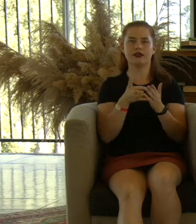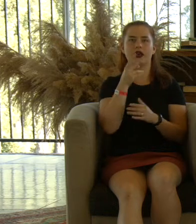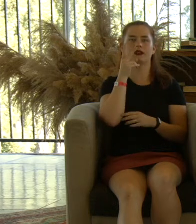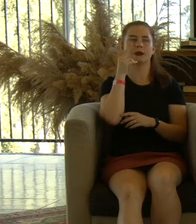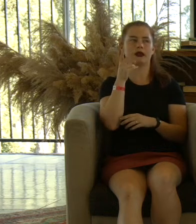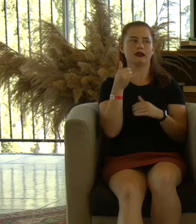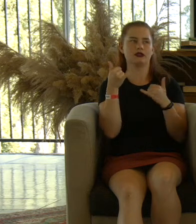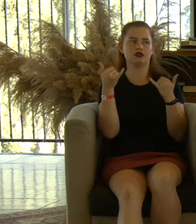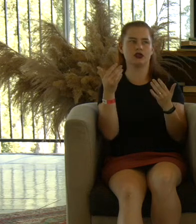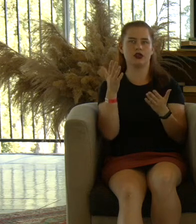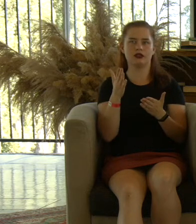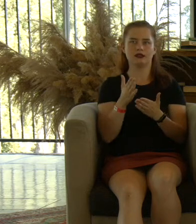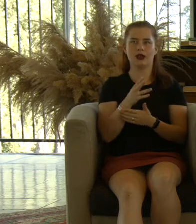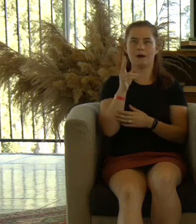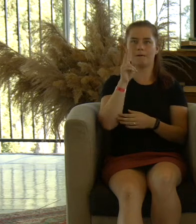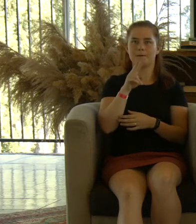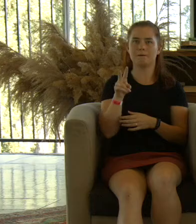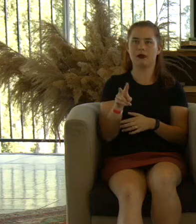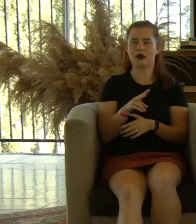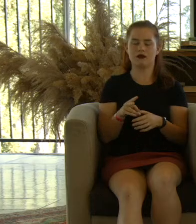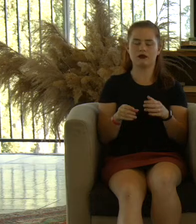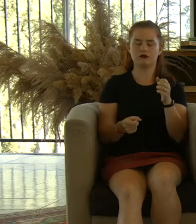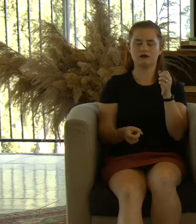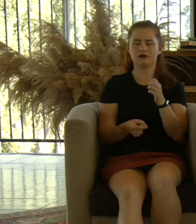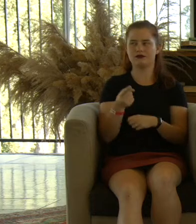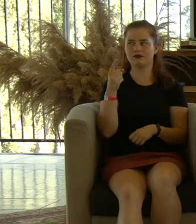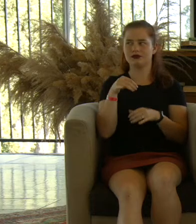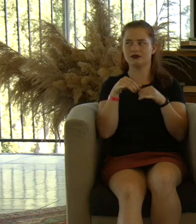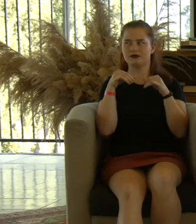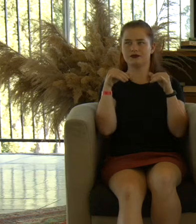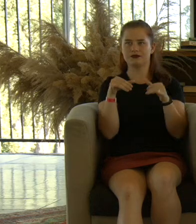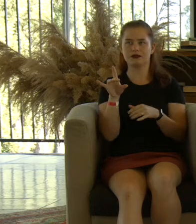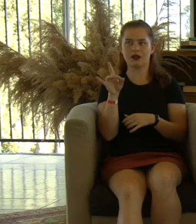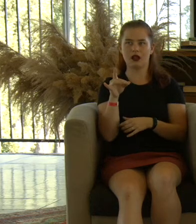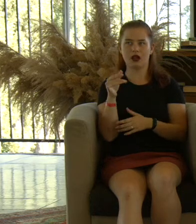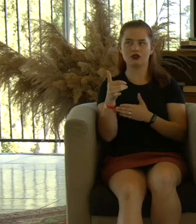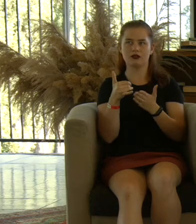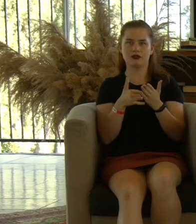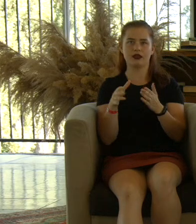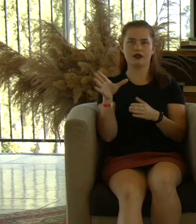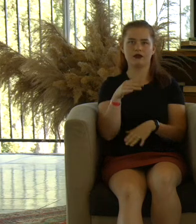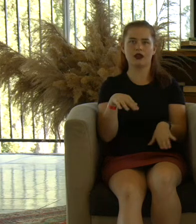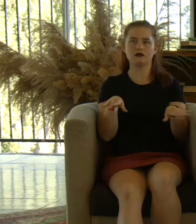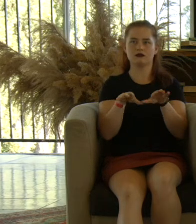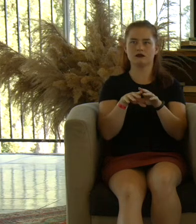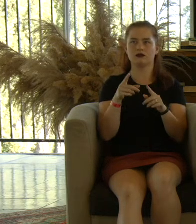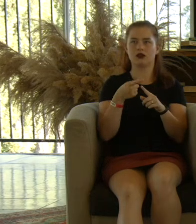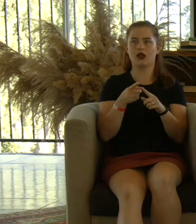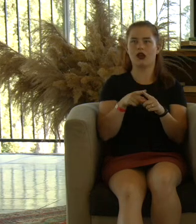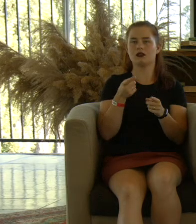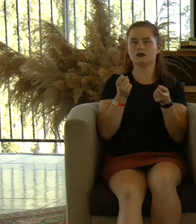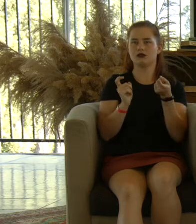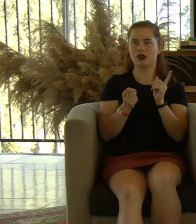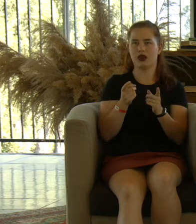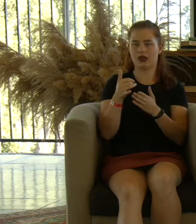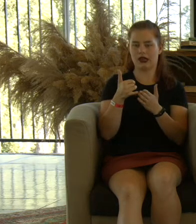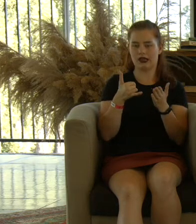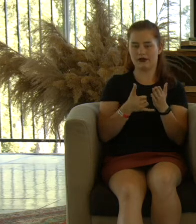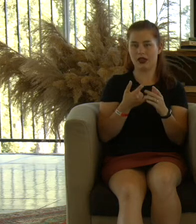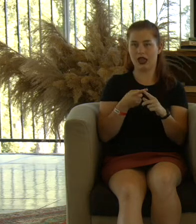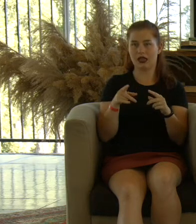сейчас есть параллельная волна оранжевых вин, и многие ассоциируют это с натуральными винами. Это в некотором роде заблуждение, потому